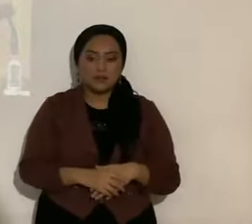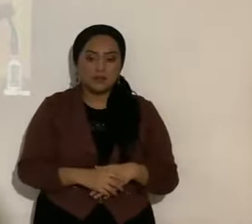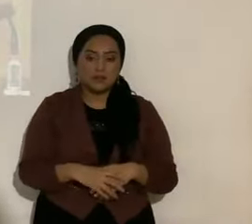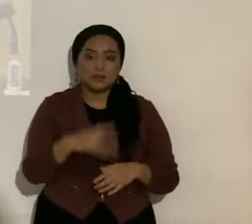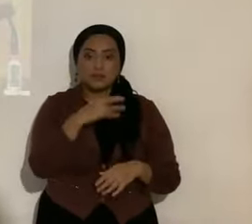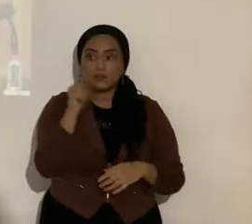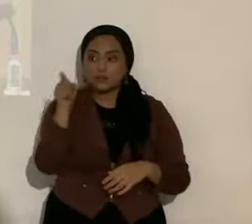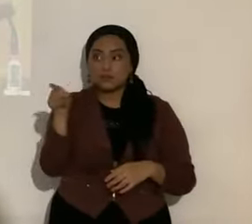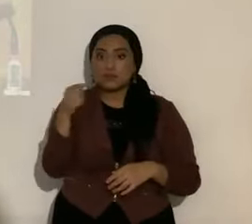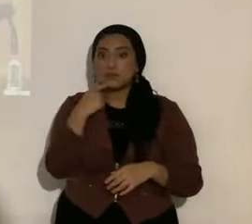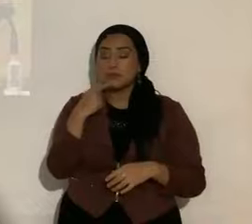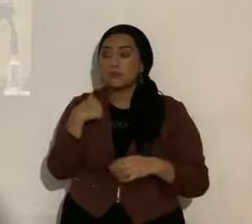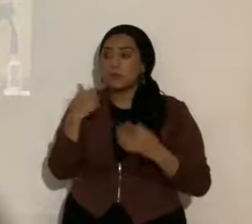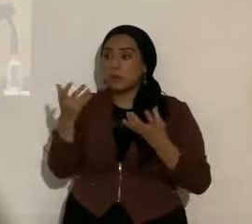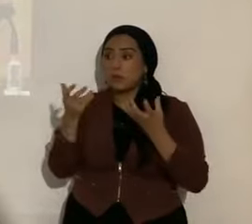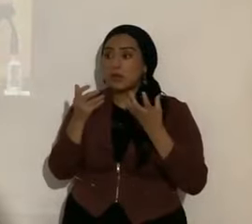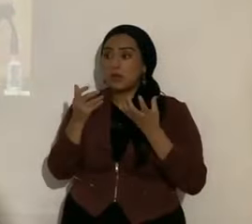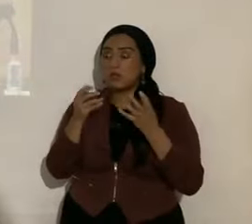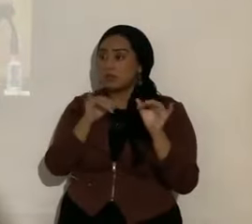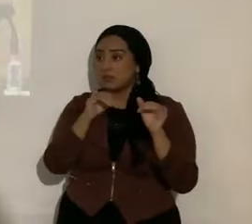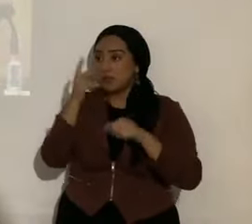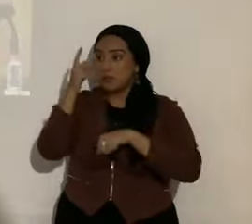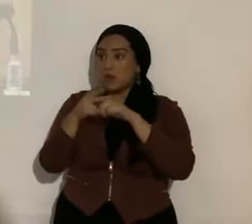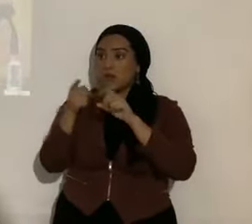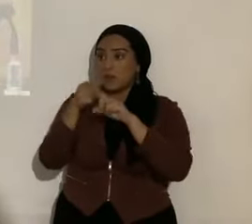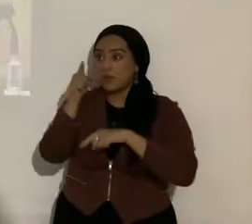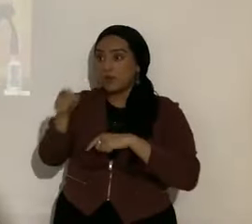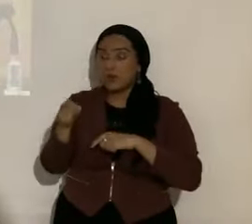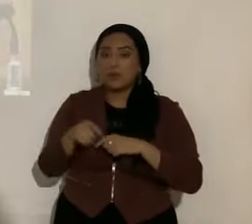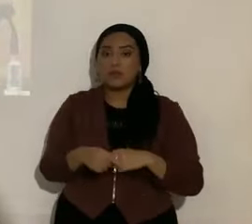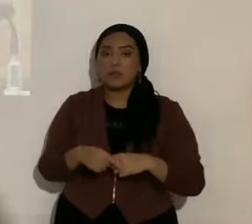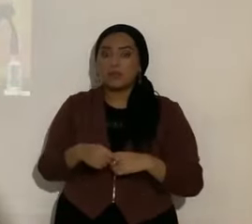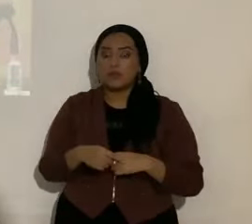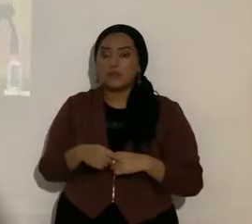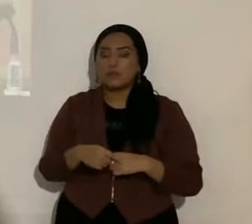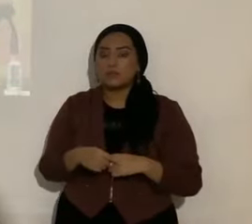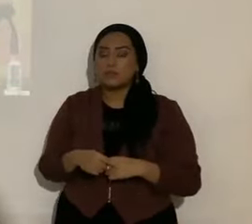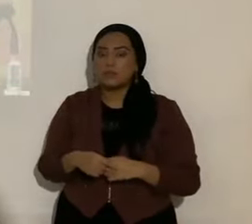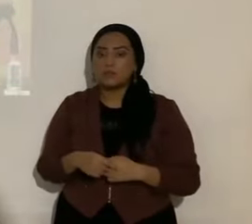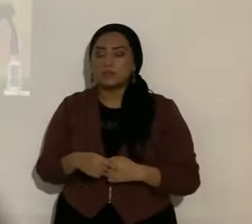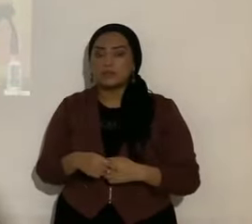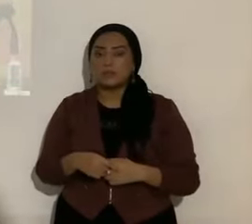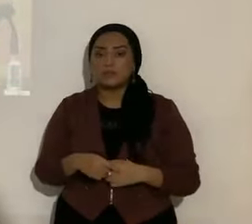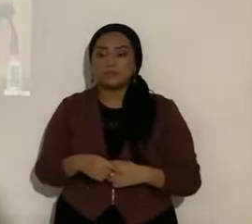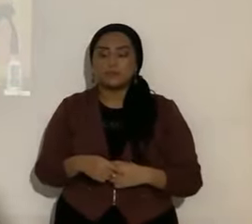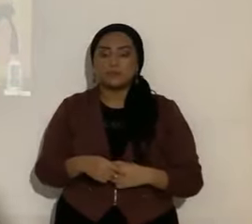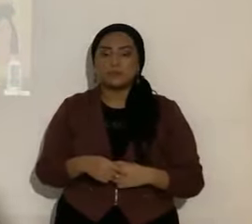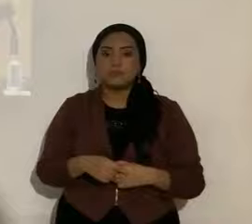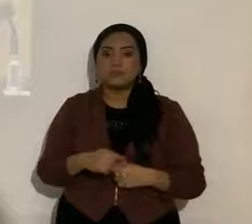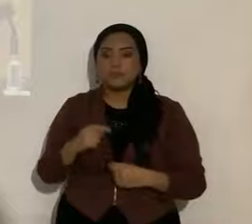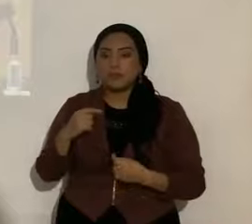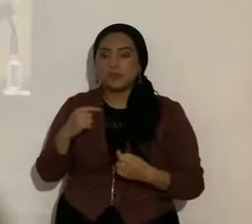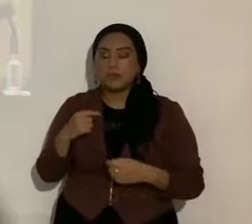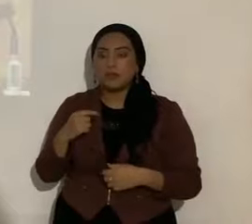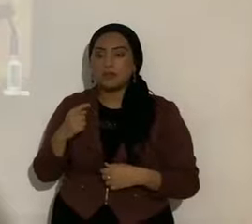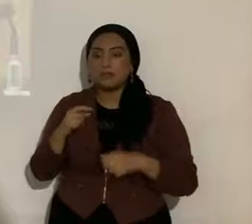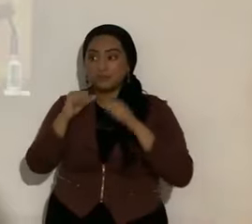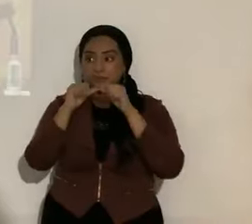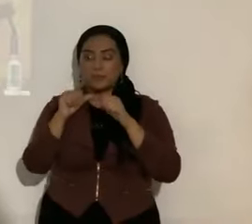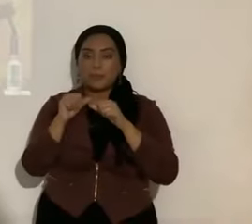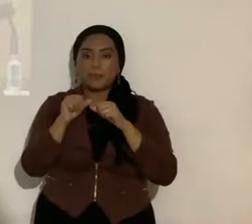Y él así me dijo, yo quiero la doble porción de usted. Y me lo dijo ante testigos. Bueno, porque